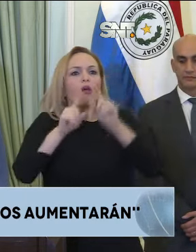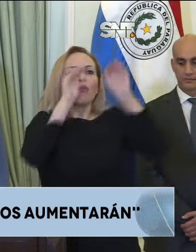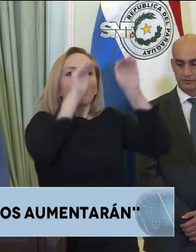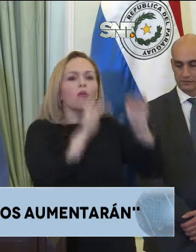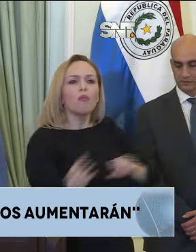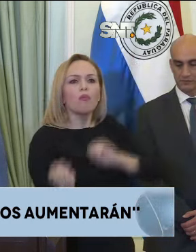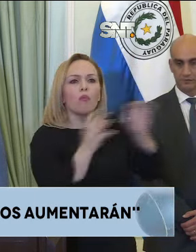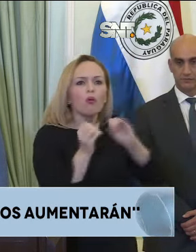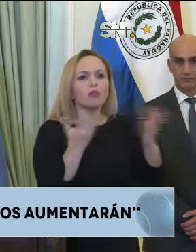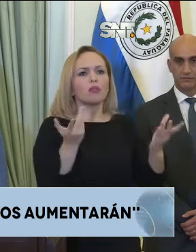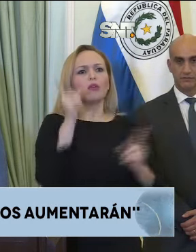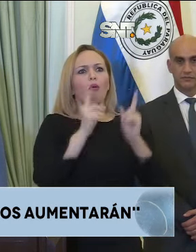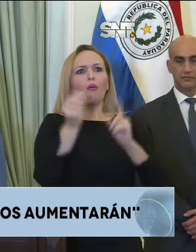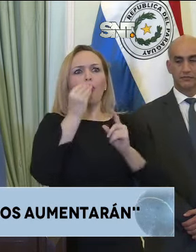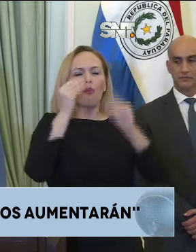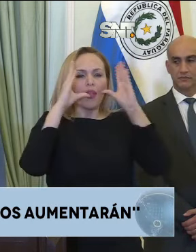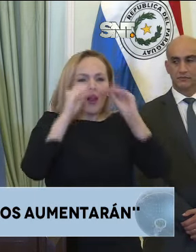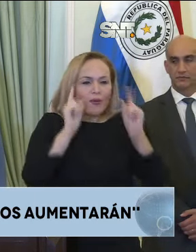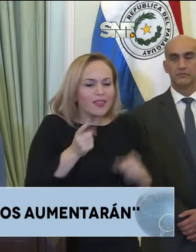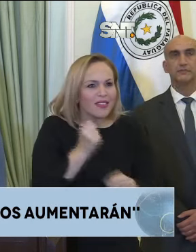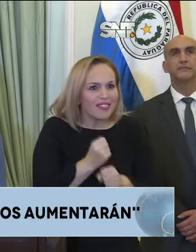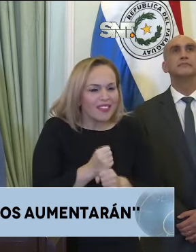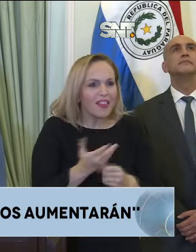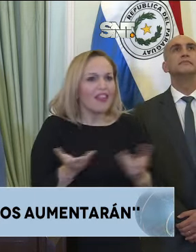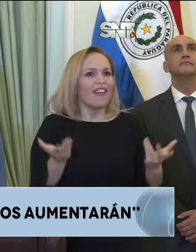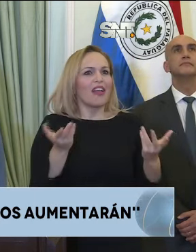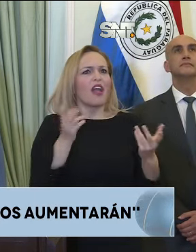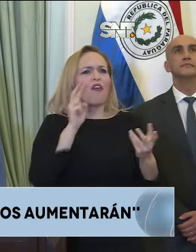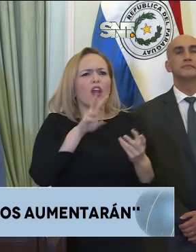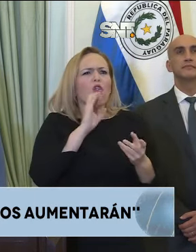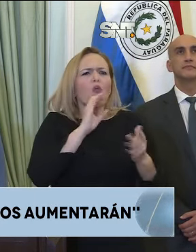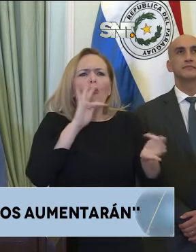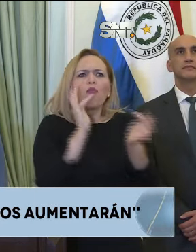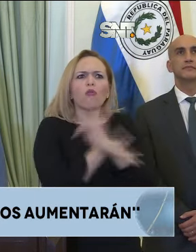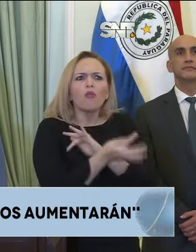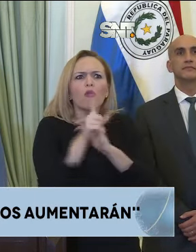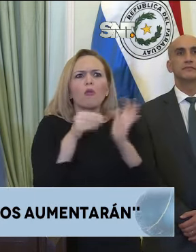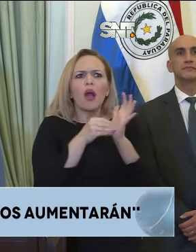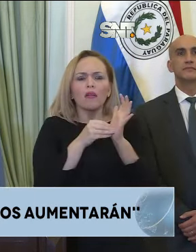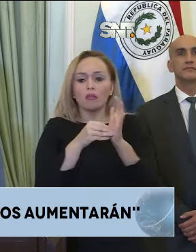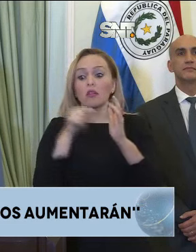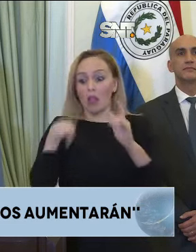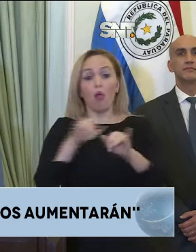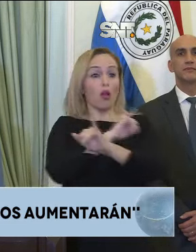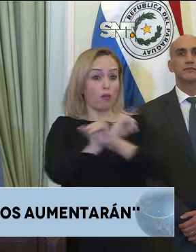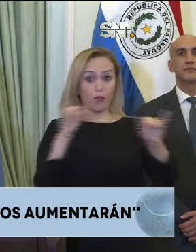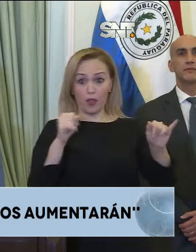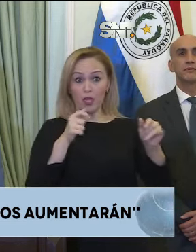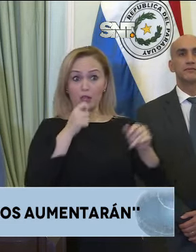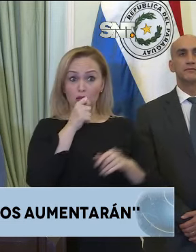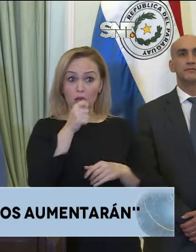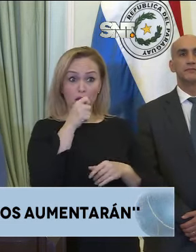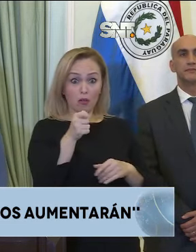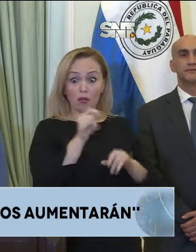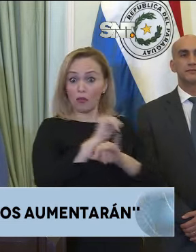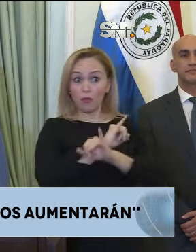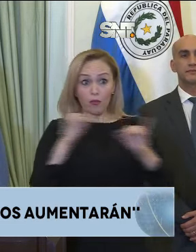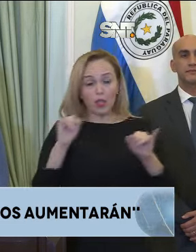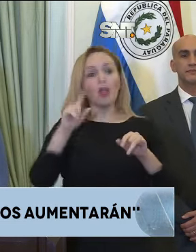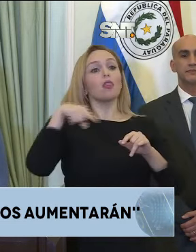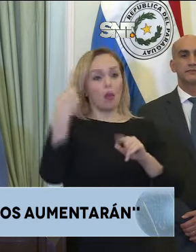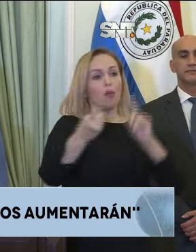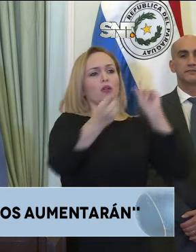fin, toda esta cadena que estoy mencionando aquí. Nosotros vamos ahora al término de esto a hacer un comunicado a las empresas,